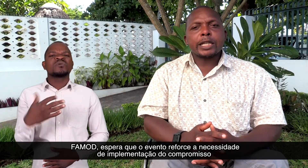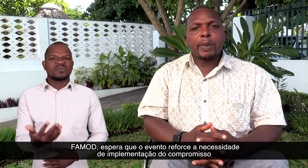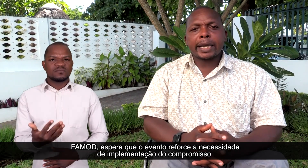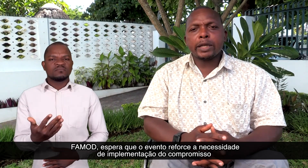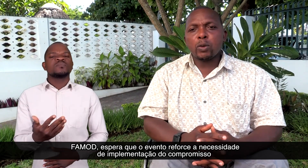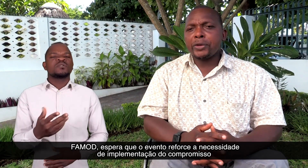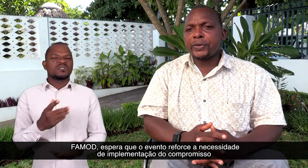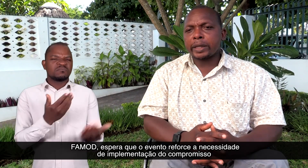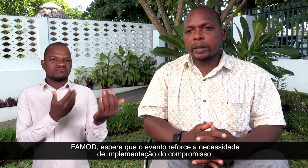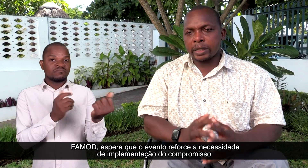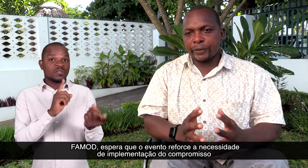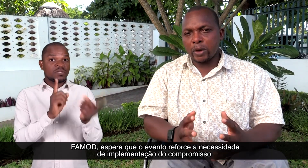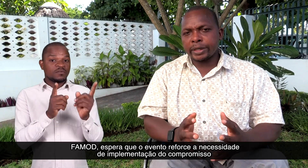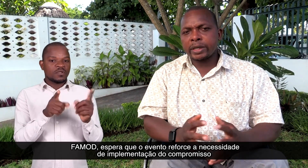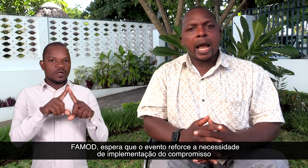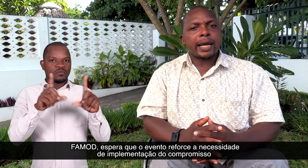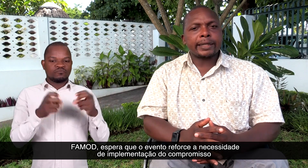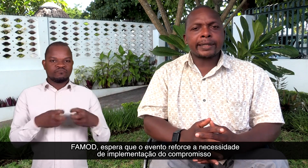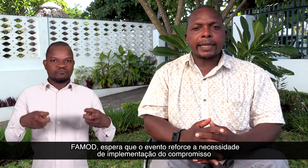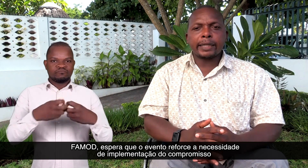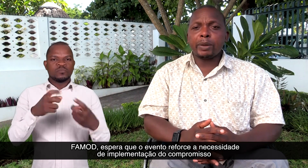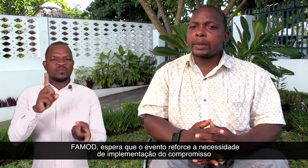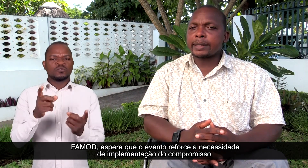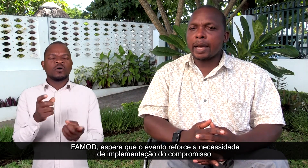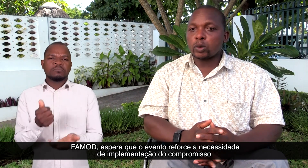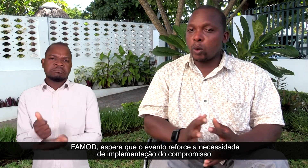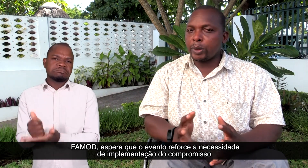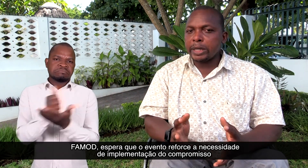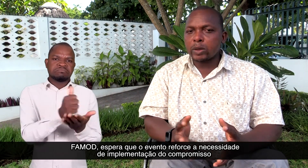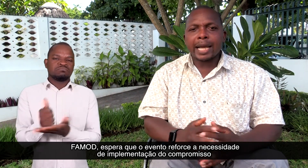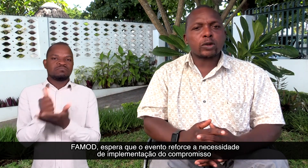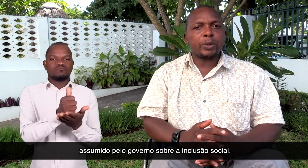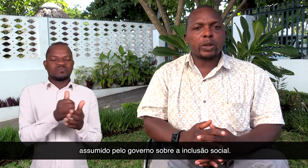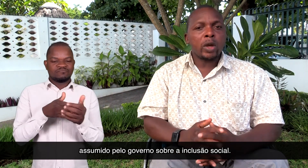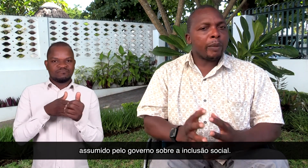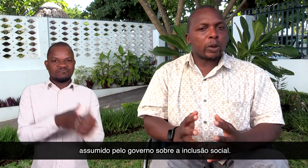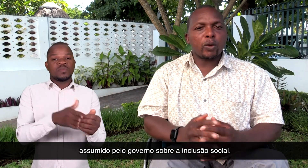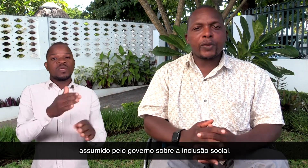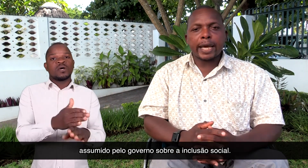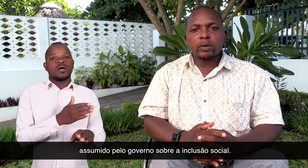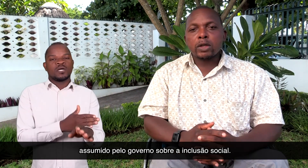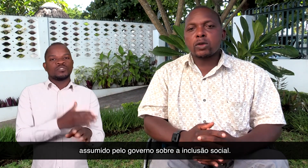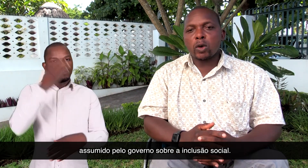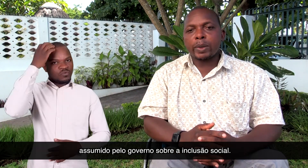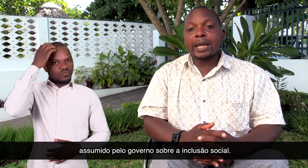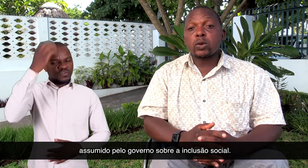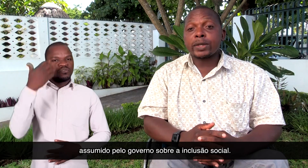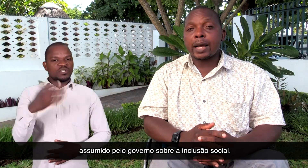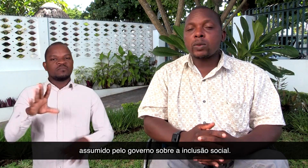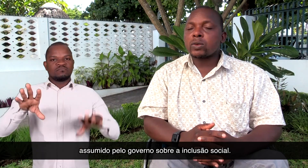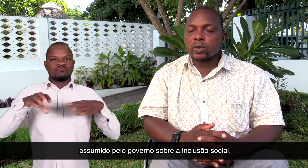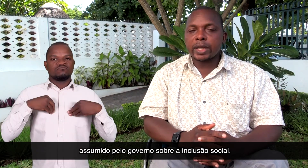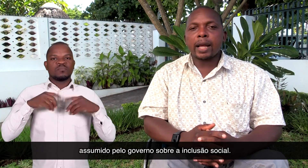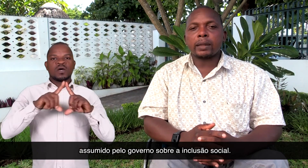FAMOD, espera que o evento reforce a necessidade de implementação do compromisso assumido pelo governo sobre